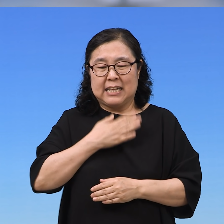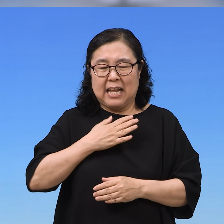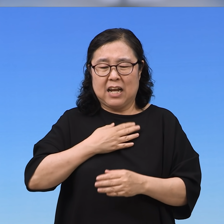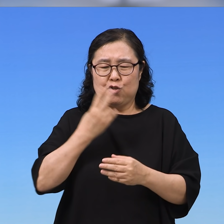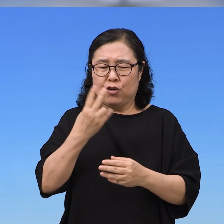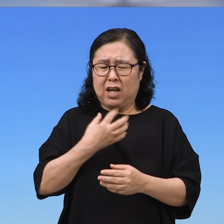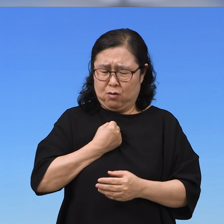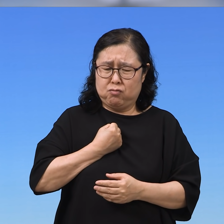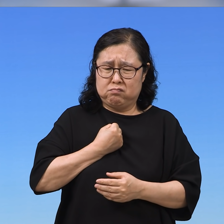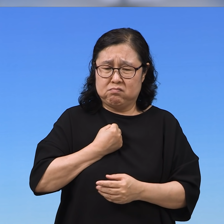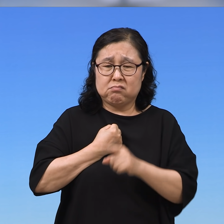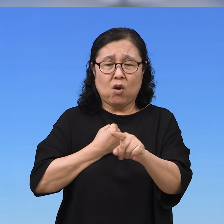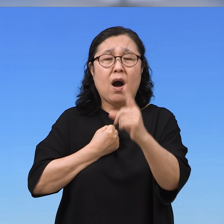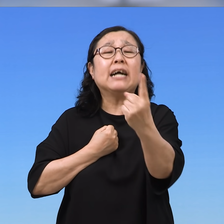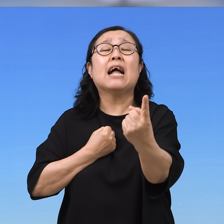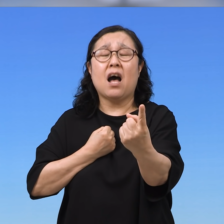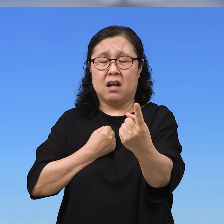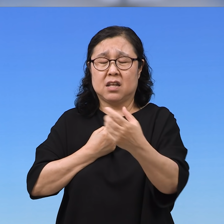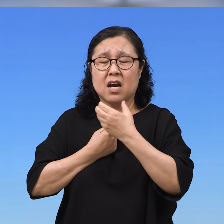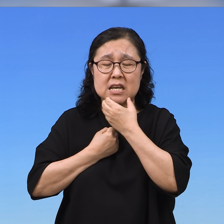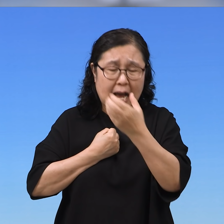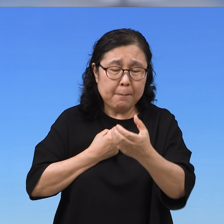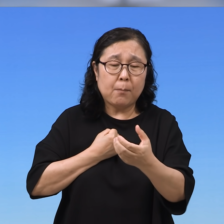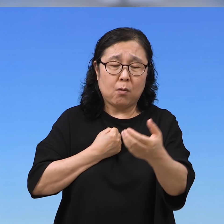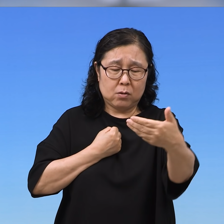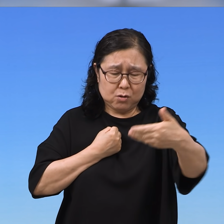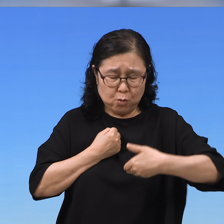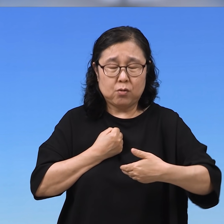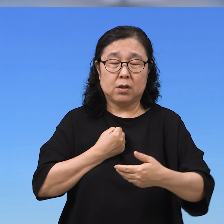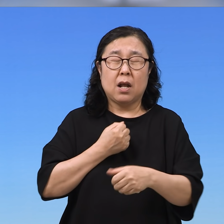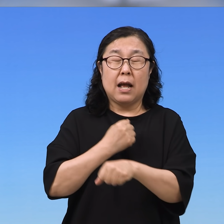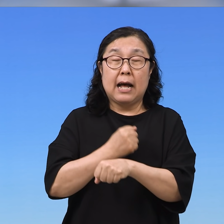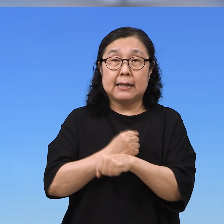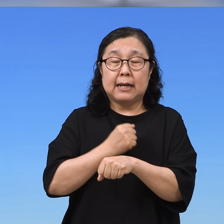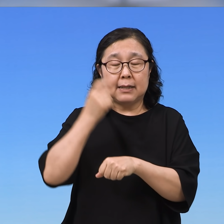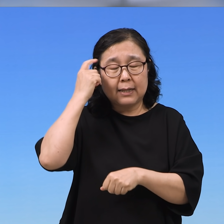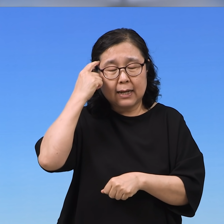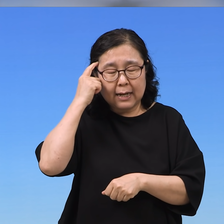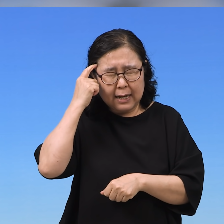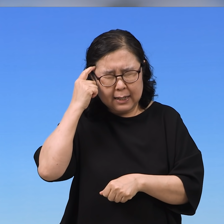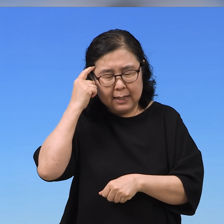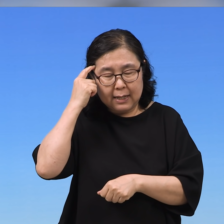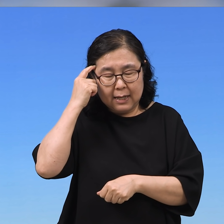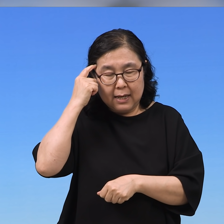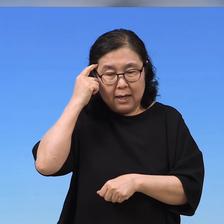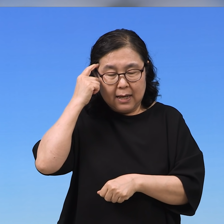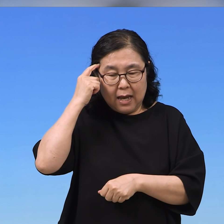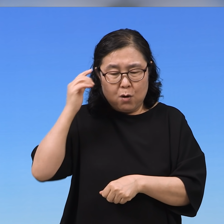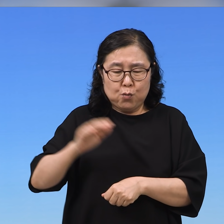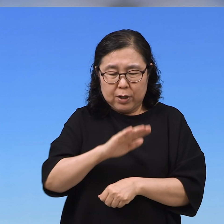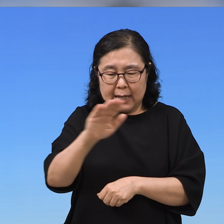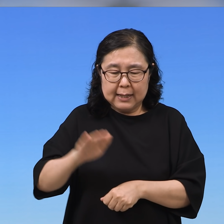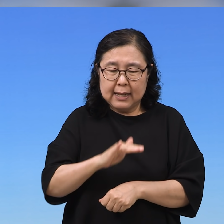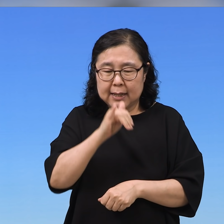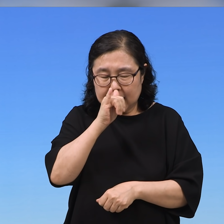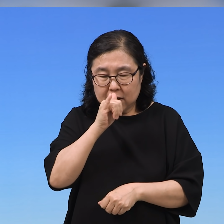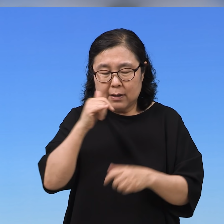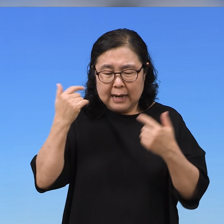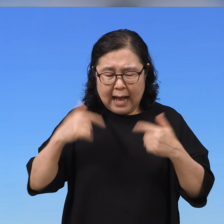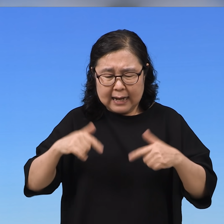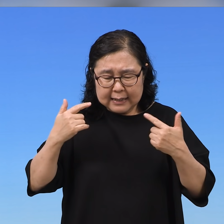네가 양보해야 되는 거 아니야? 이 생각의 뿌리가 너무나 깊이 박혀 있다는 사실을 우리는 항상 인식해야